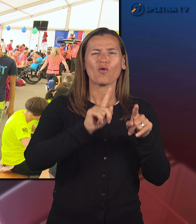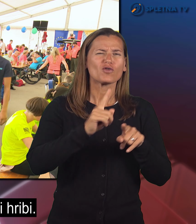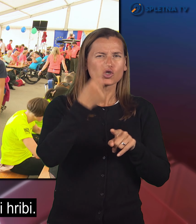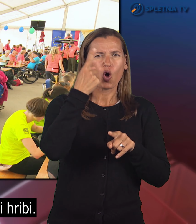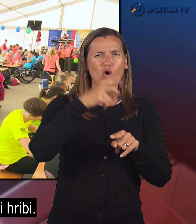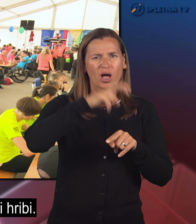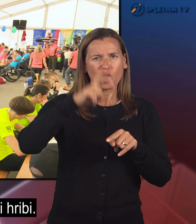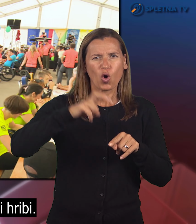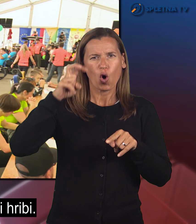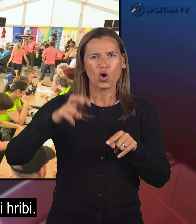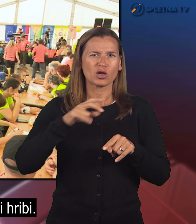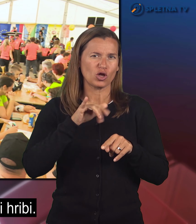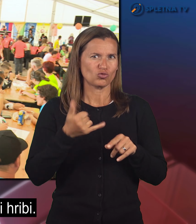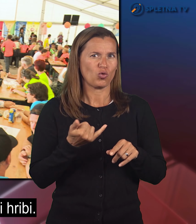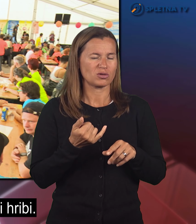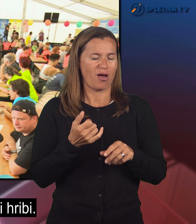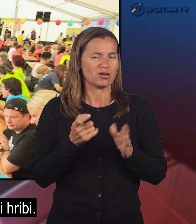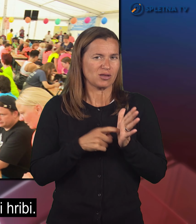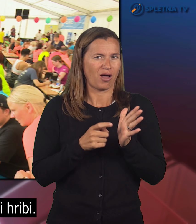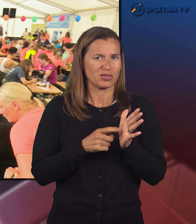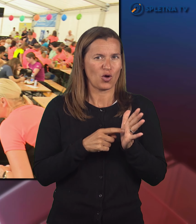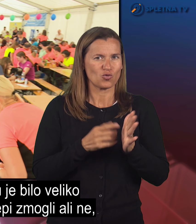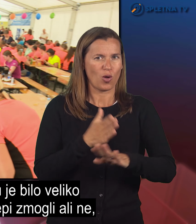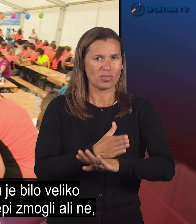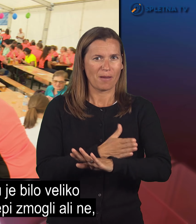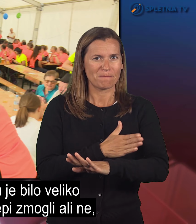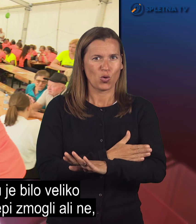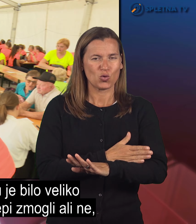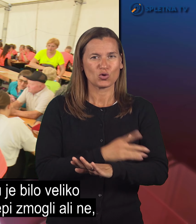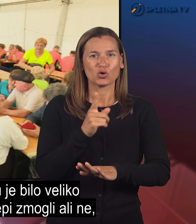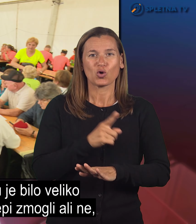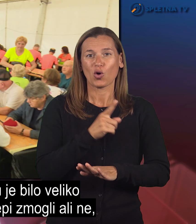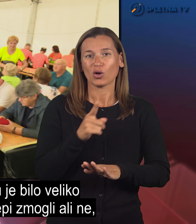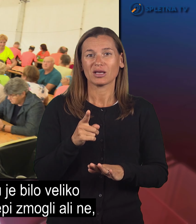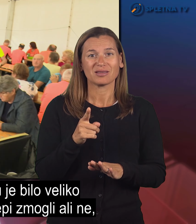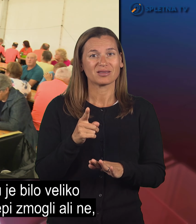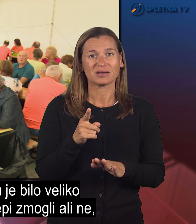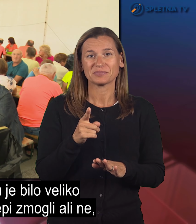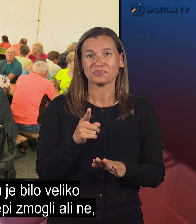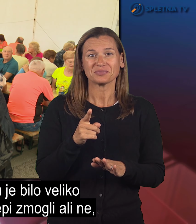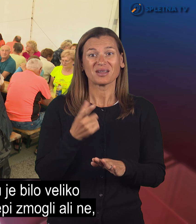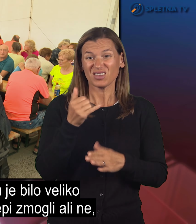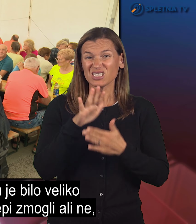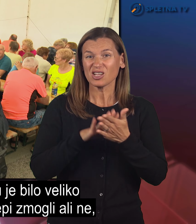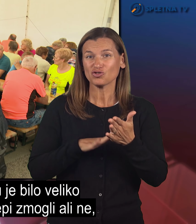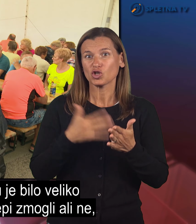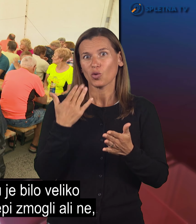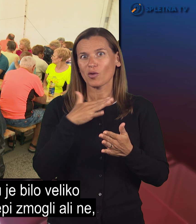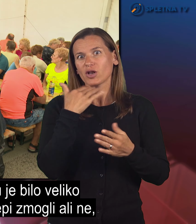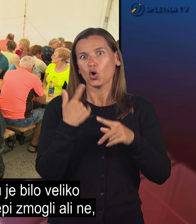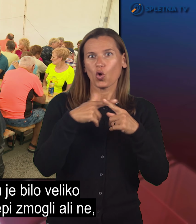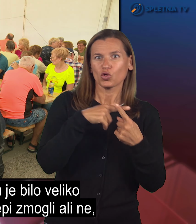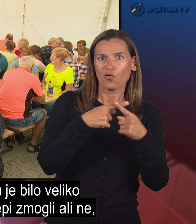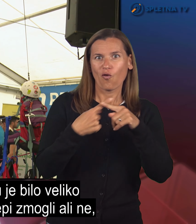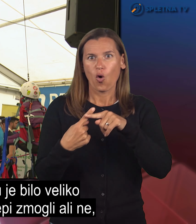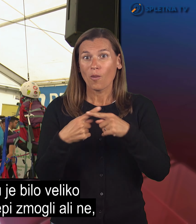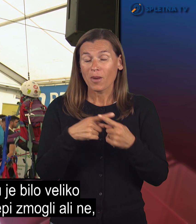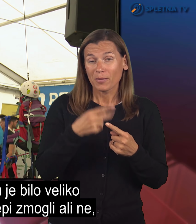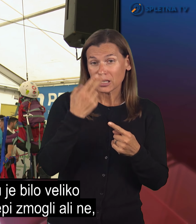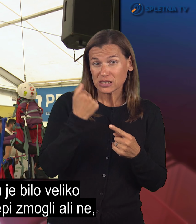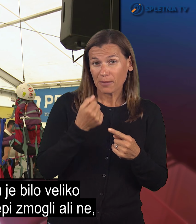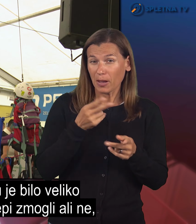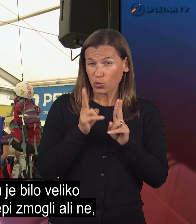dvotisočake v visoke hribi in to je, rečemo, v samem začetku je